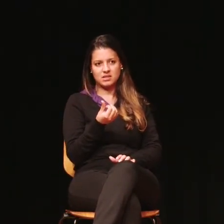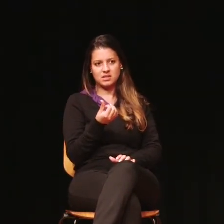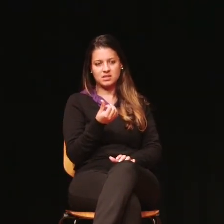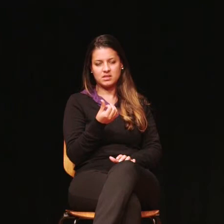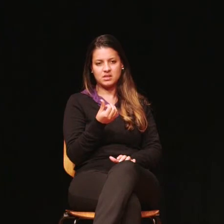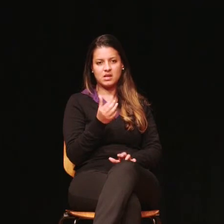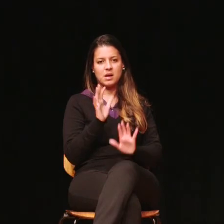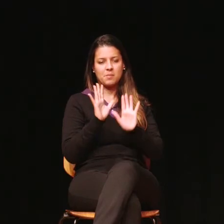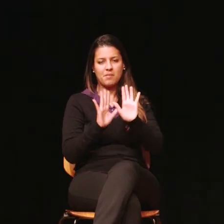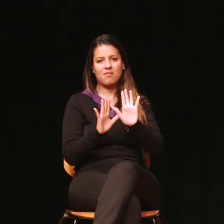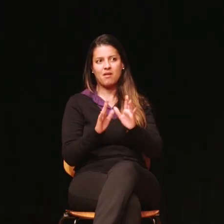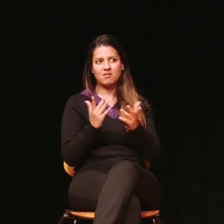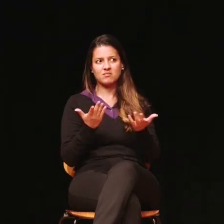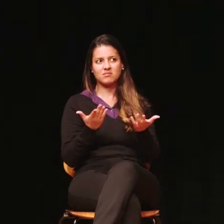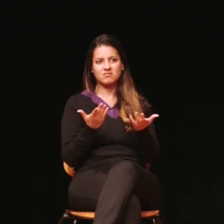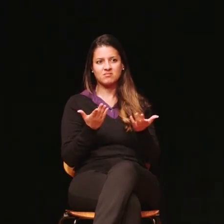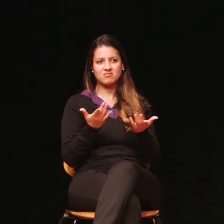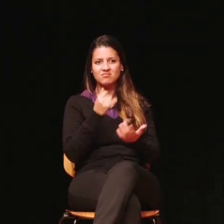que têm